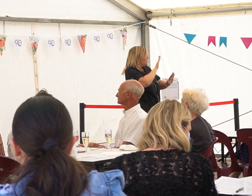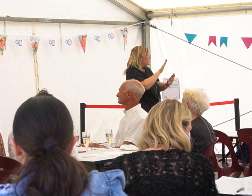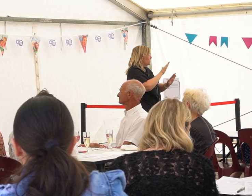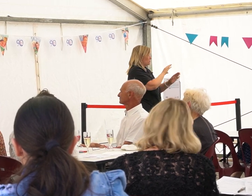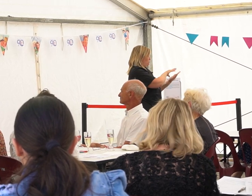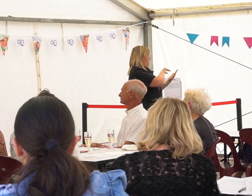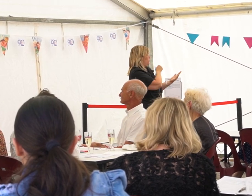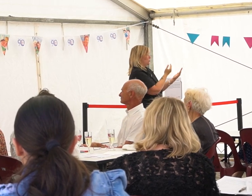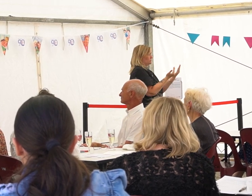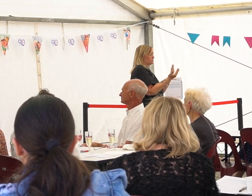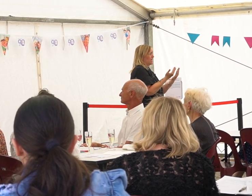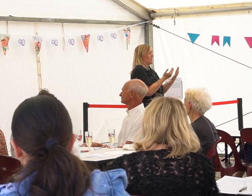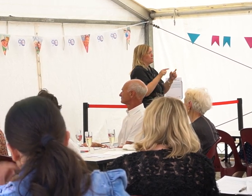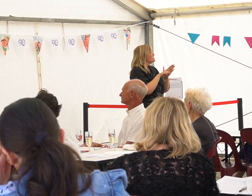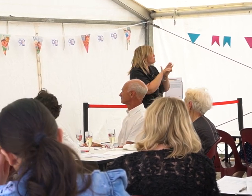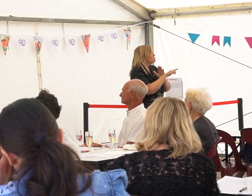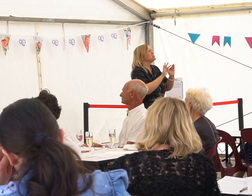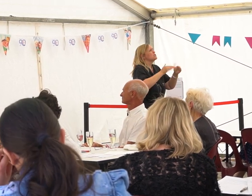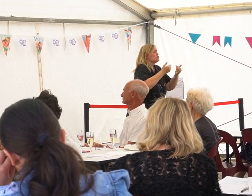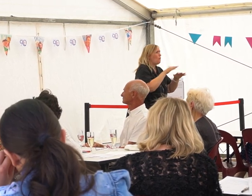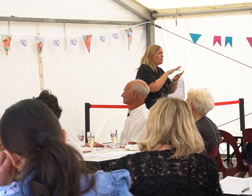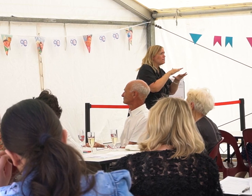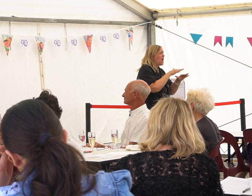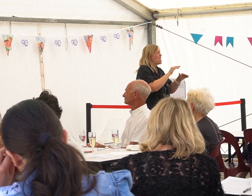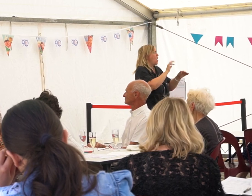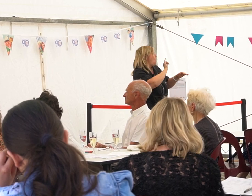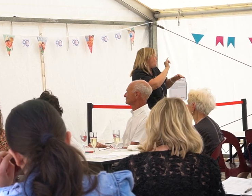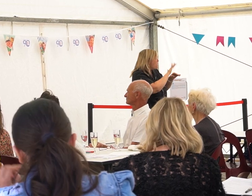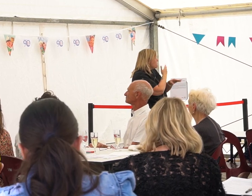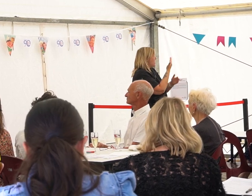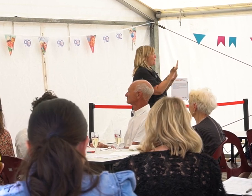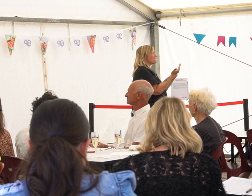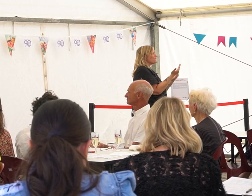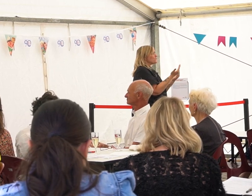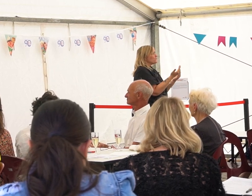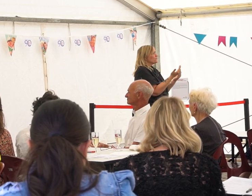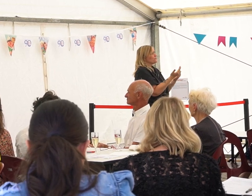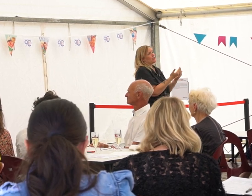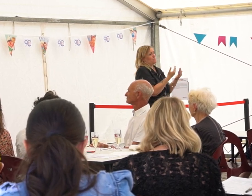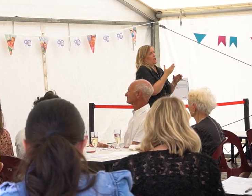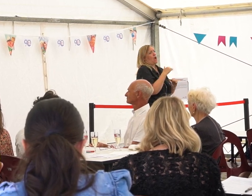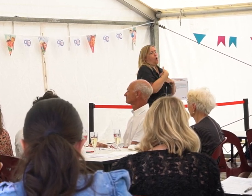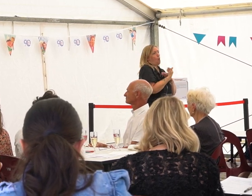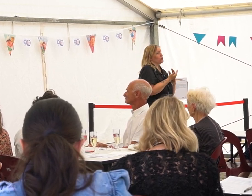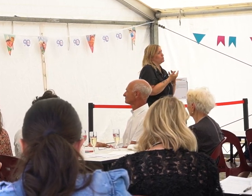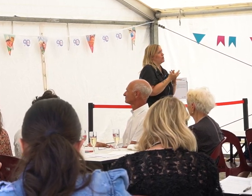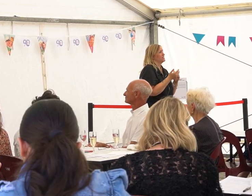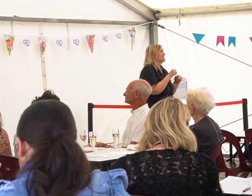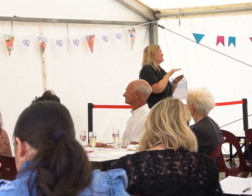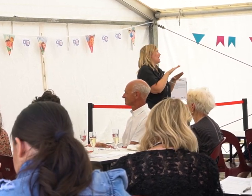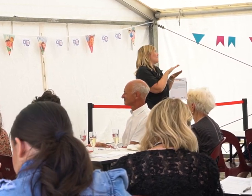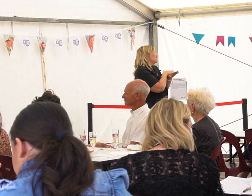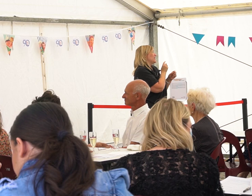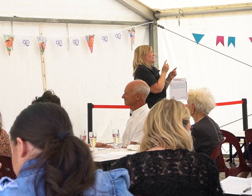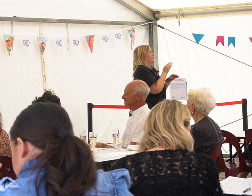du tout début quand on s'est dit comment on va travailler, qu'est-ce qu'on va mettre en évidence, à partir de quoi. Et heureusement, ben là on parle de la fête des papas, mais là c'était la fête du